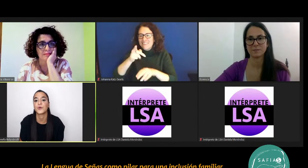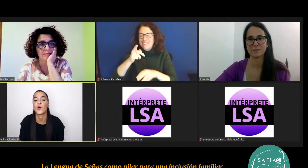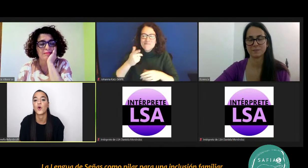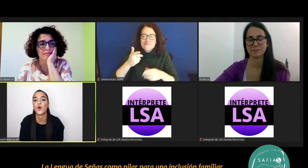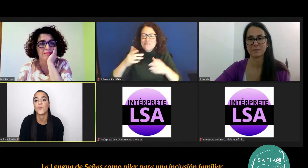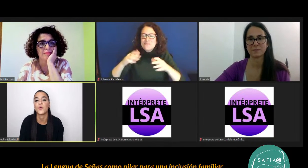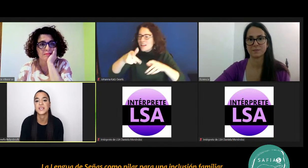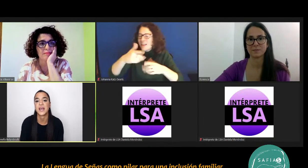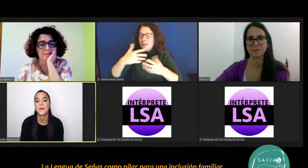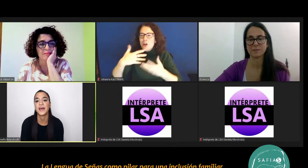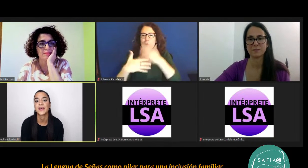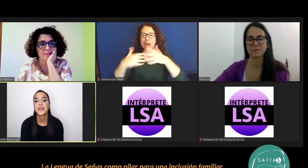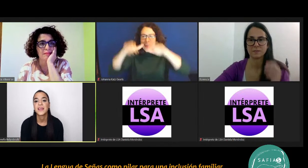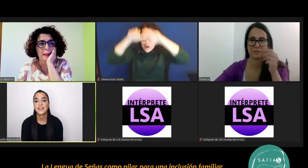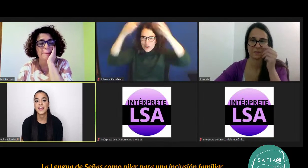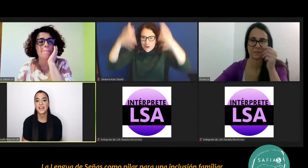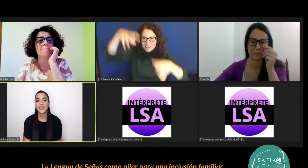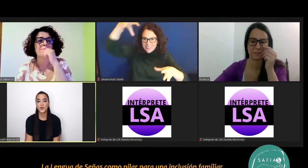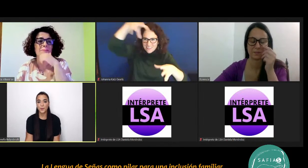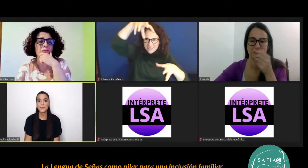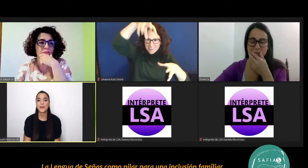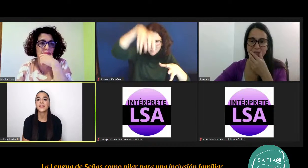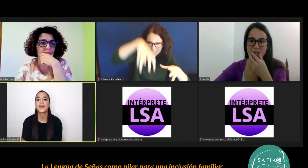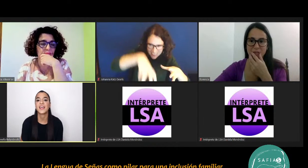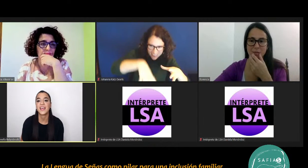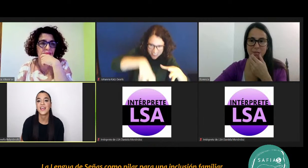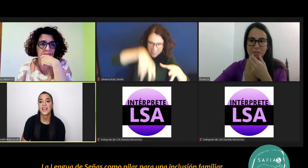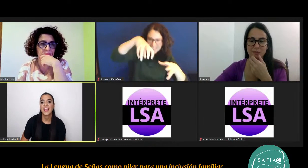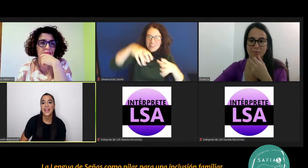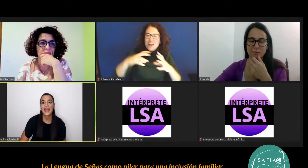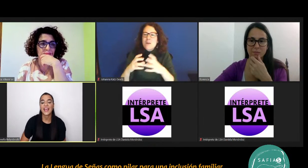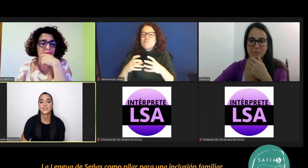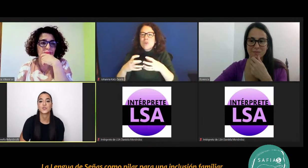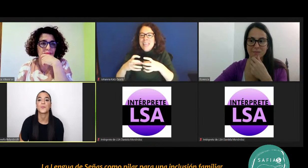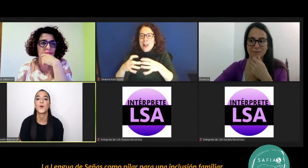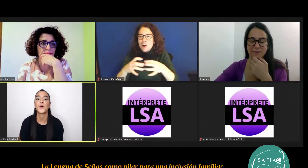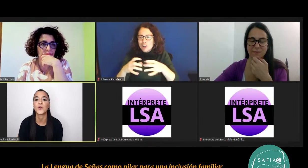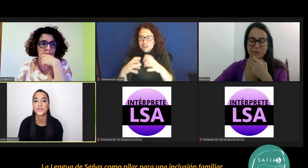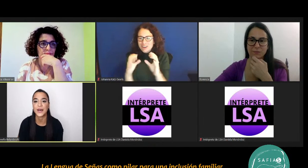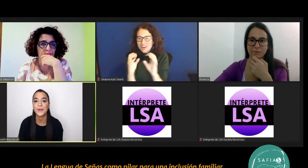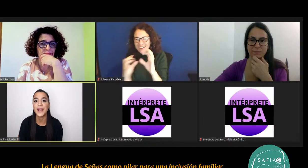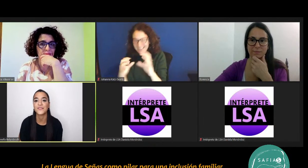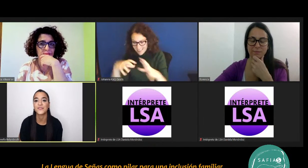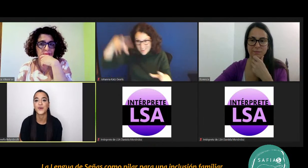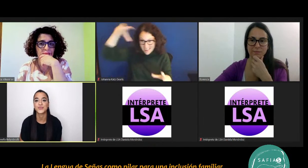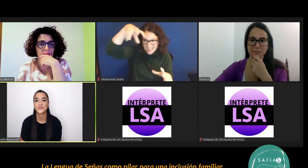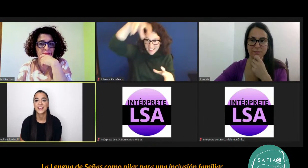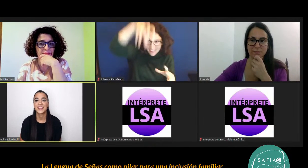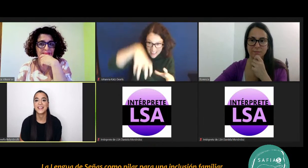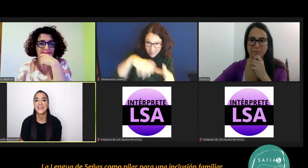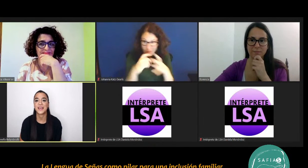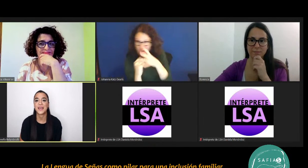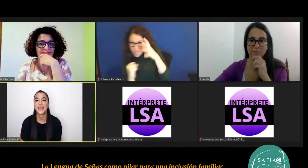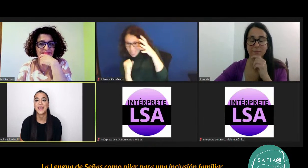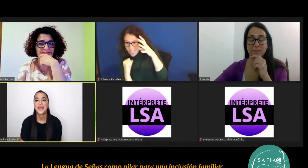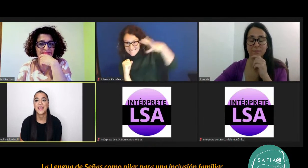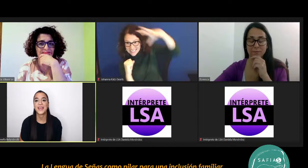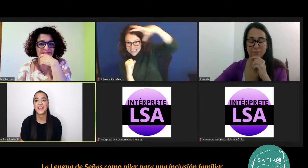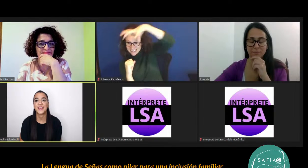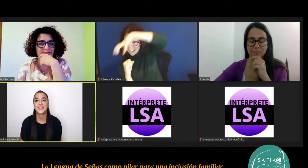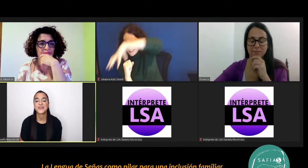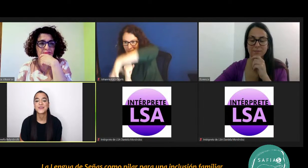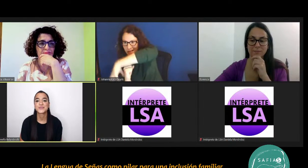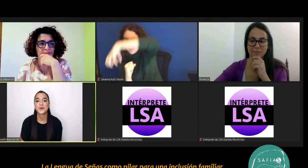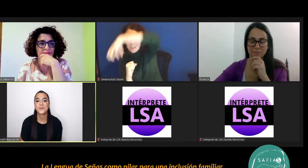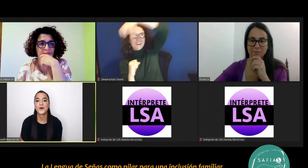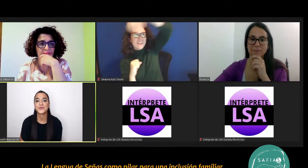opresión o como se habla normalmente de que somos monos hablandos, de